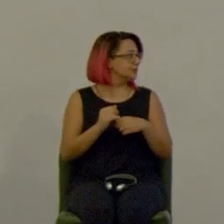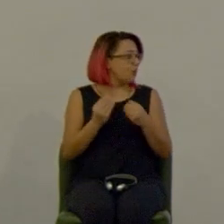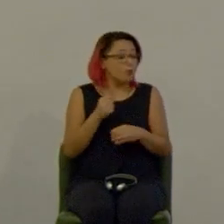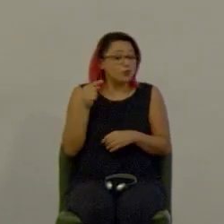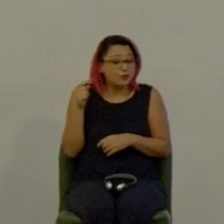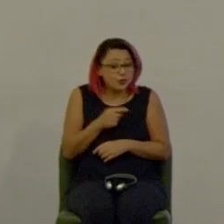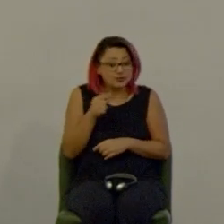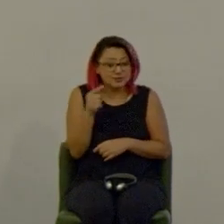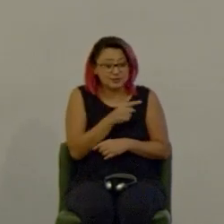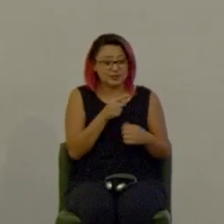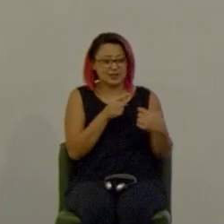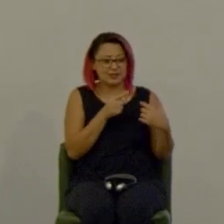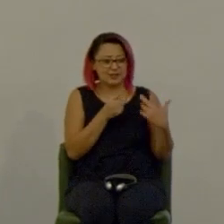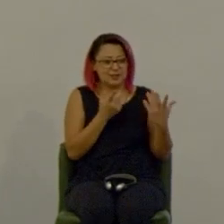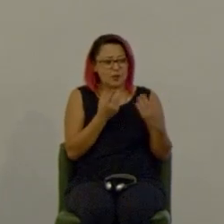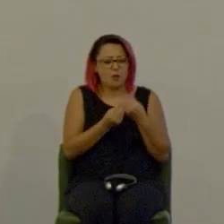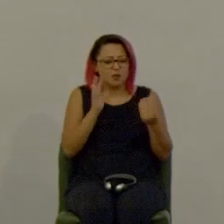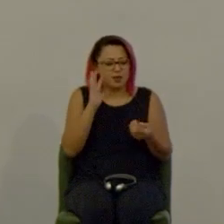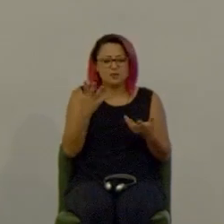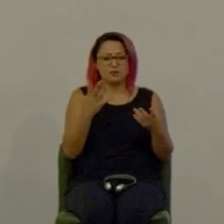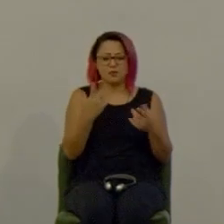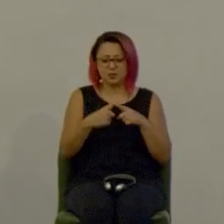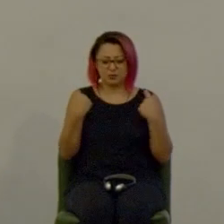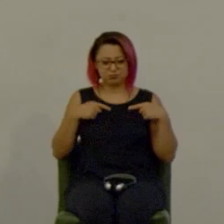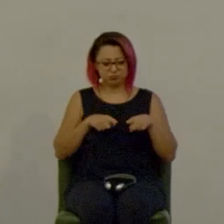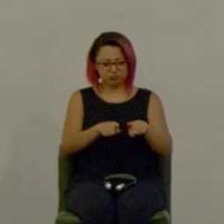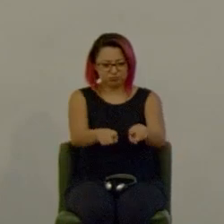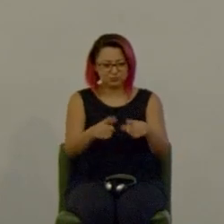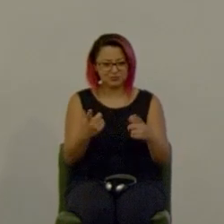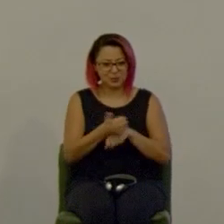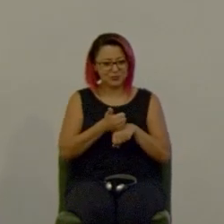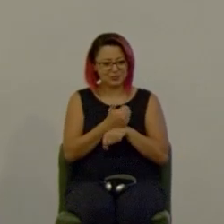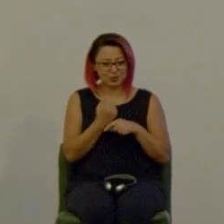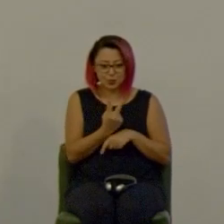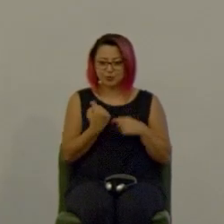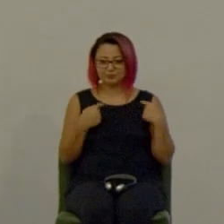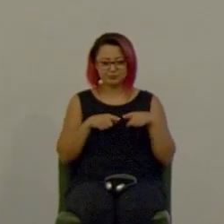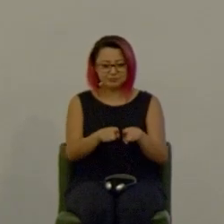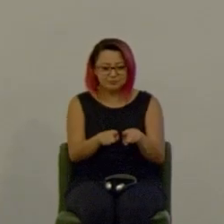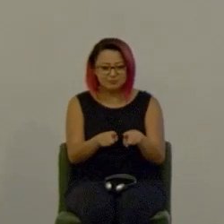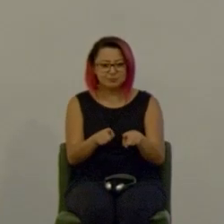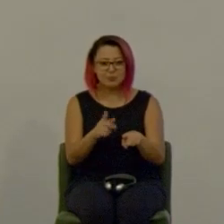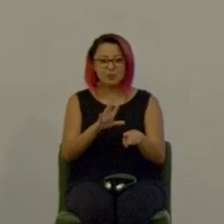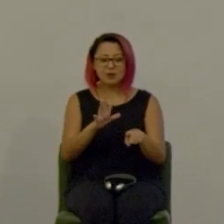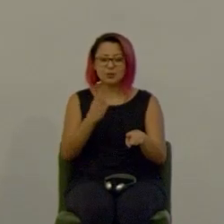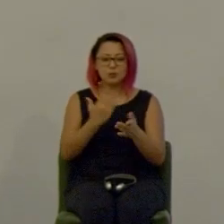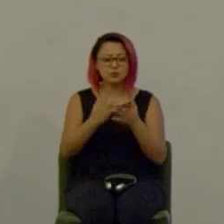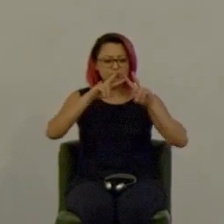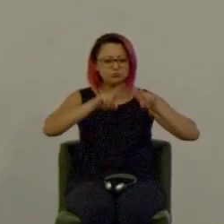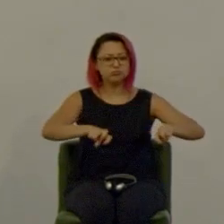essa trajetória? O que te fez percorrer esses dois caminhos paralelamente? Sempre foi assim? Ou você partiu de uma formação acadêmica